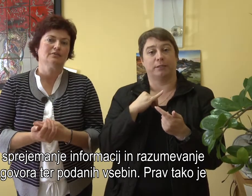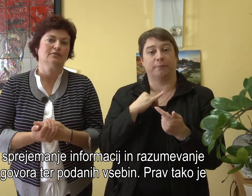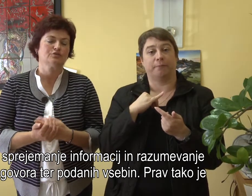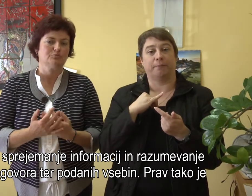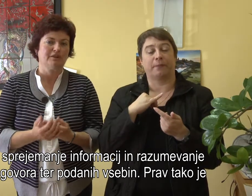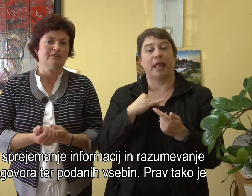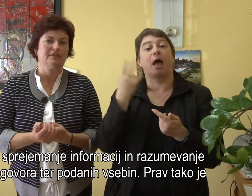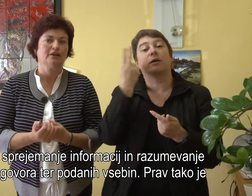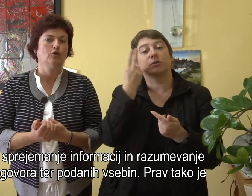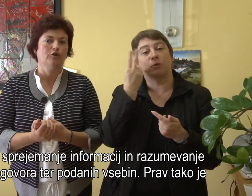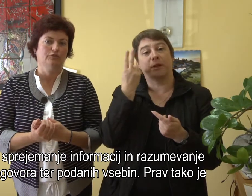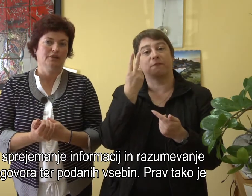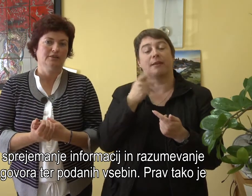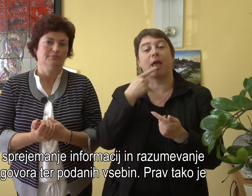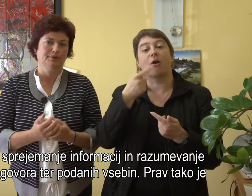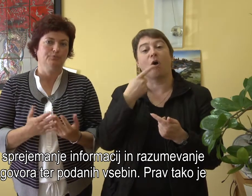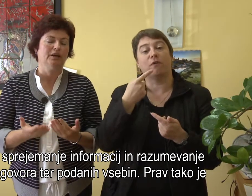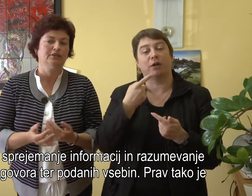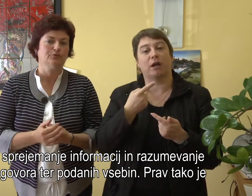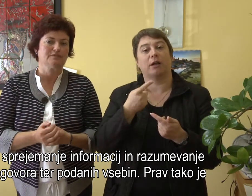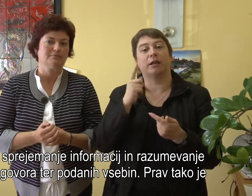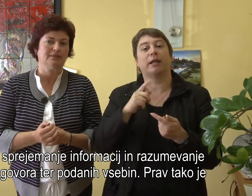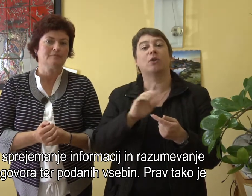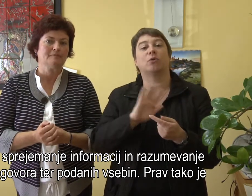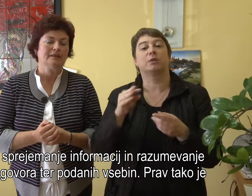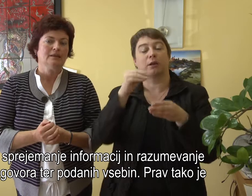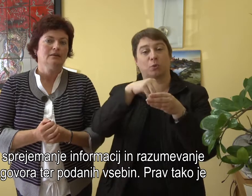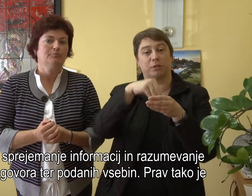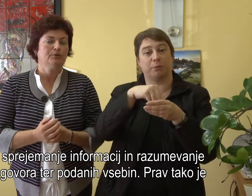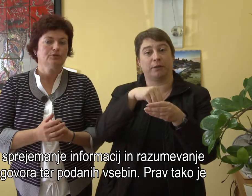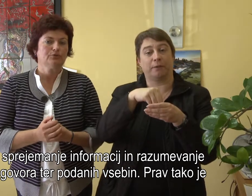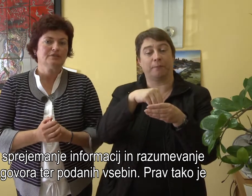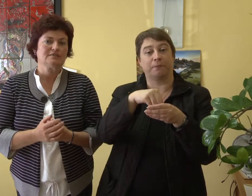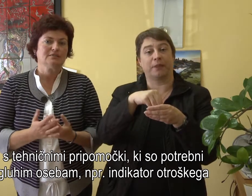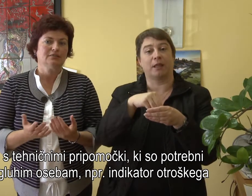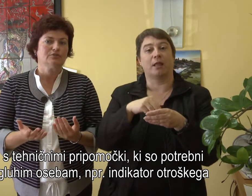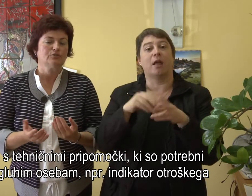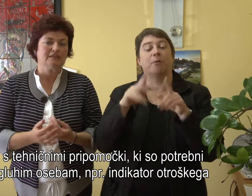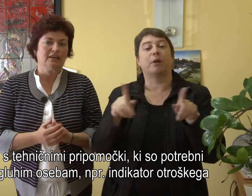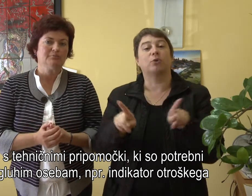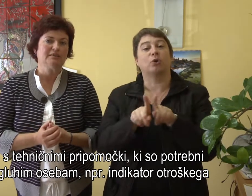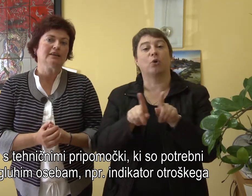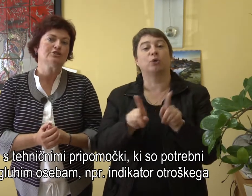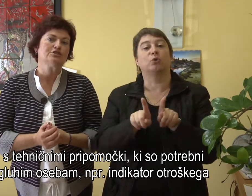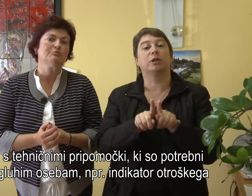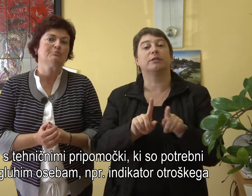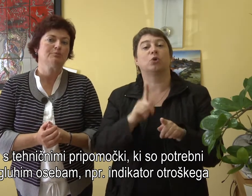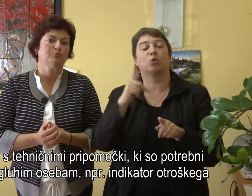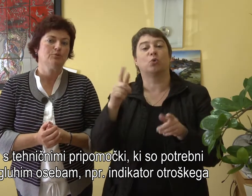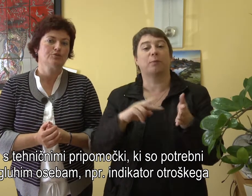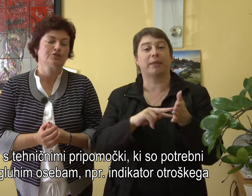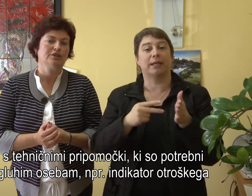informacij, razumevanje govora in pa podanih vsebin. Prav tako je z ostalimi